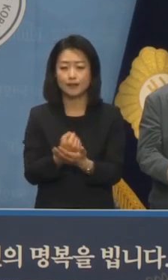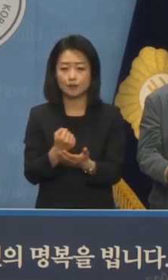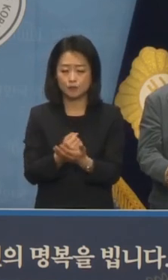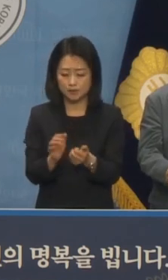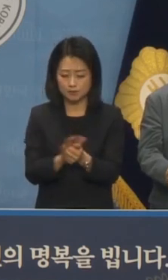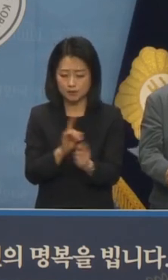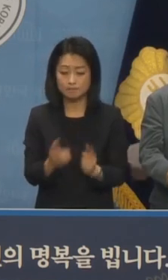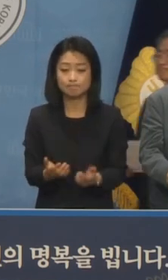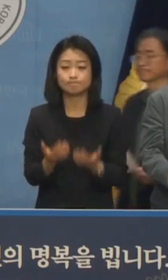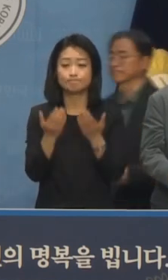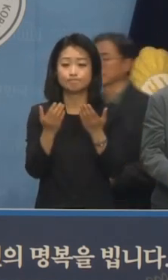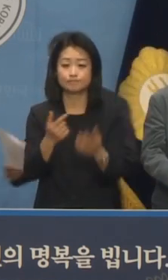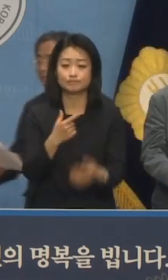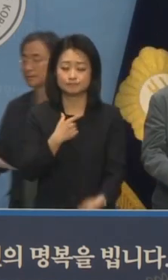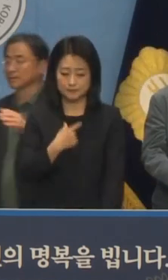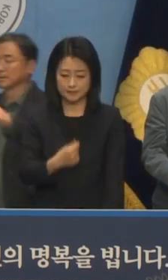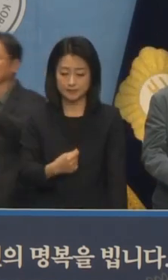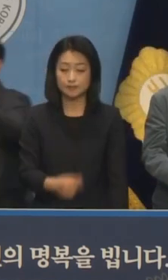전합니다. 이상입니다.